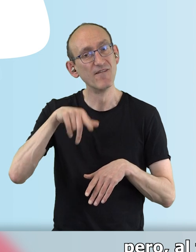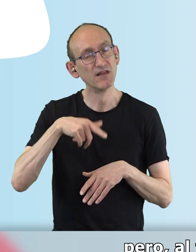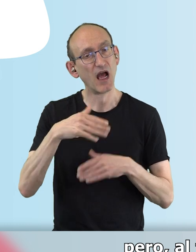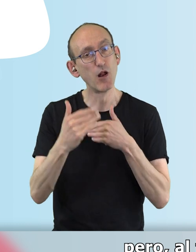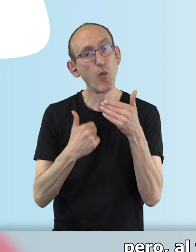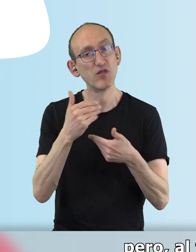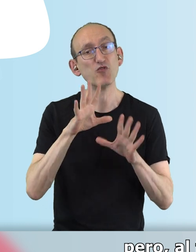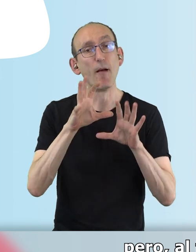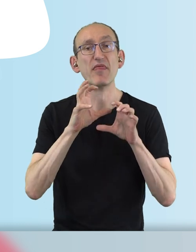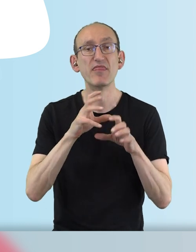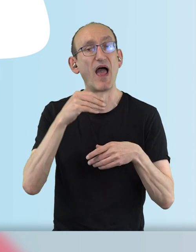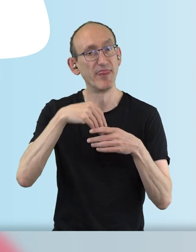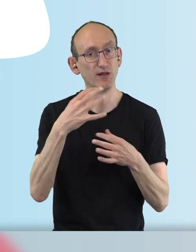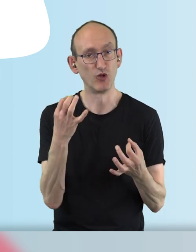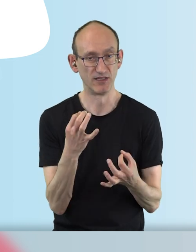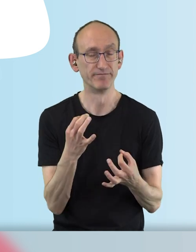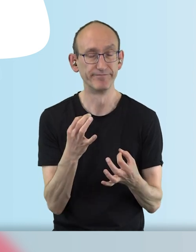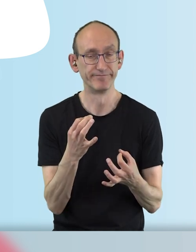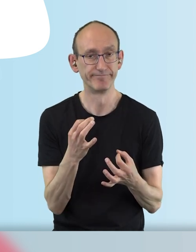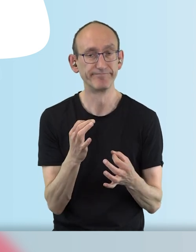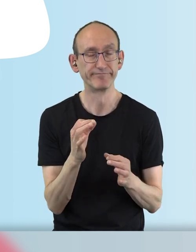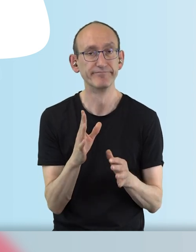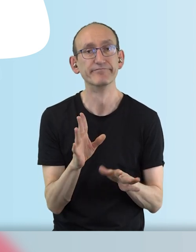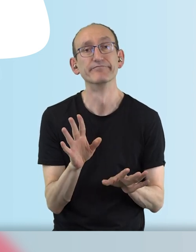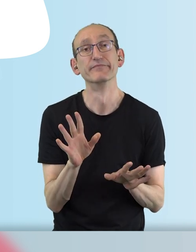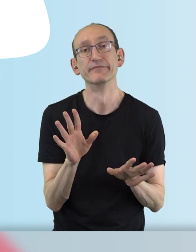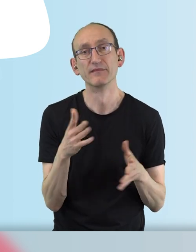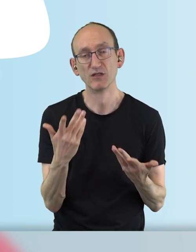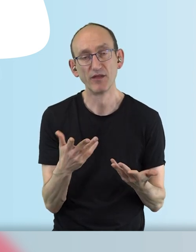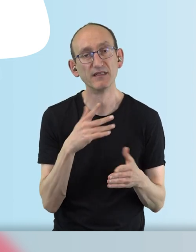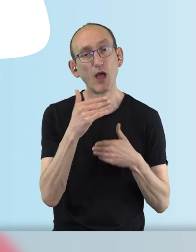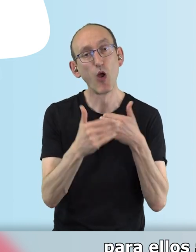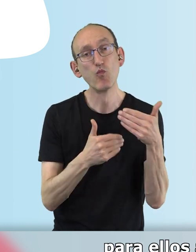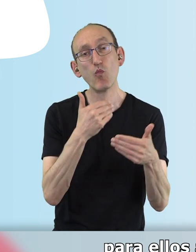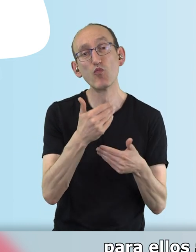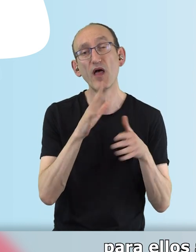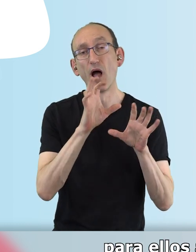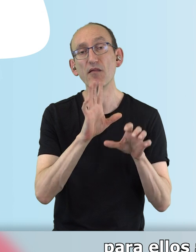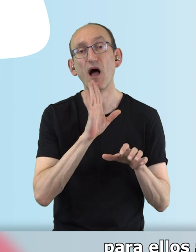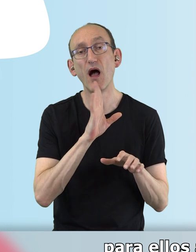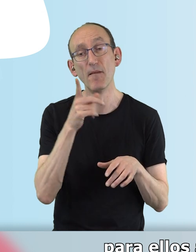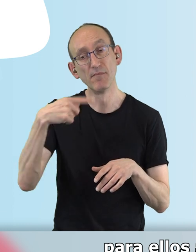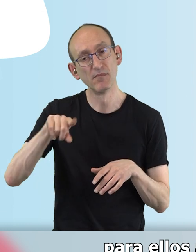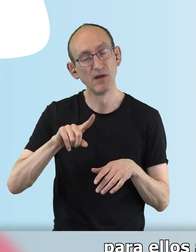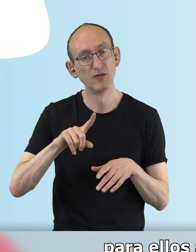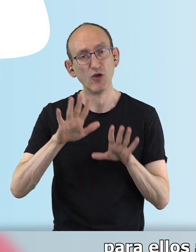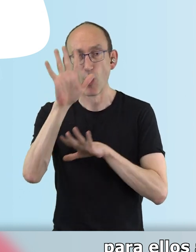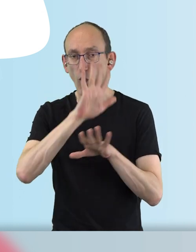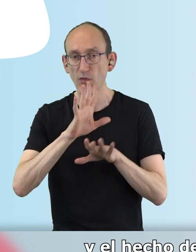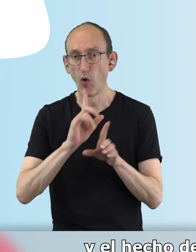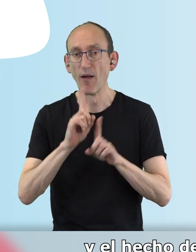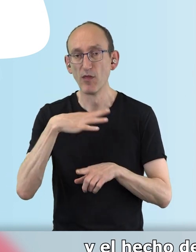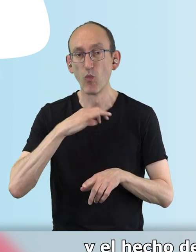esto lleva un proceso de aprendizaje. Entonces, este proceso de aprendizaje para ellos a veces puede ser